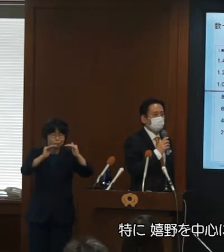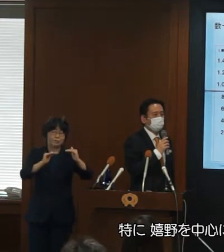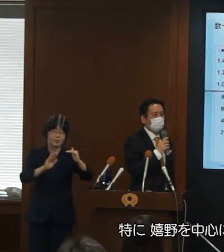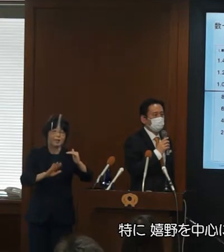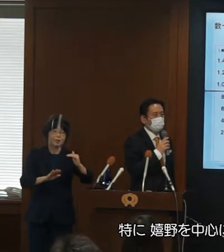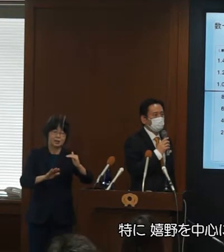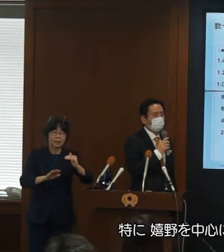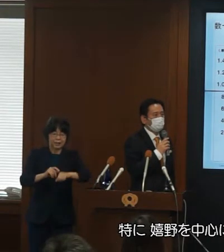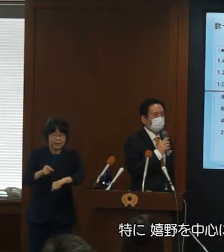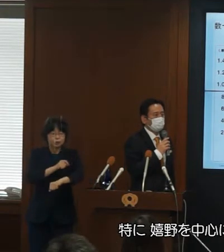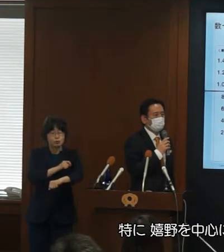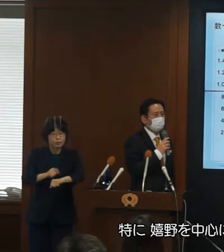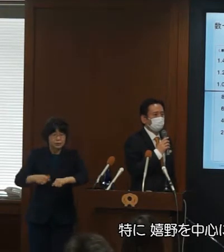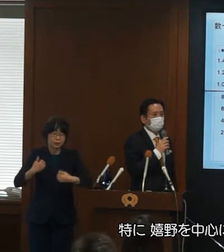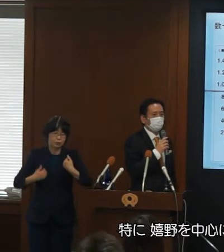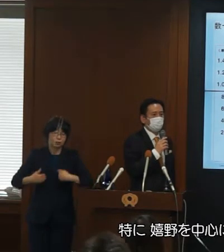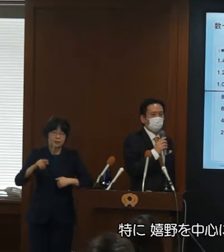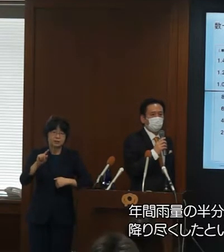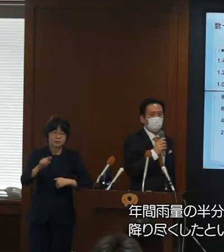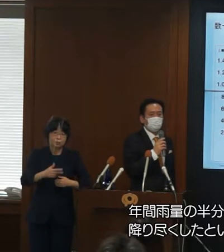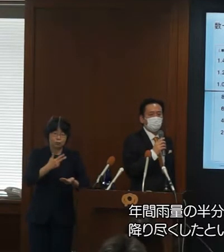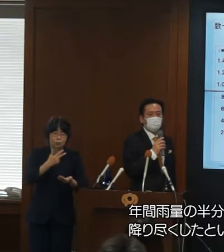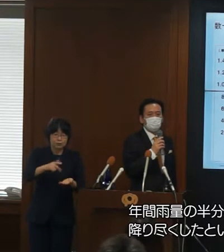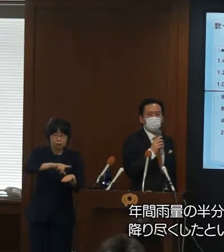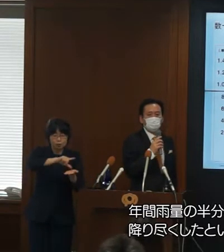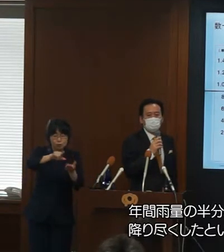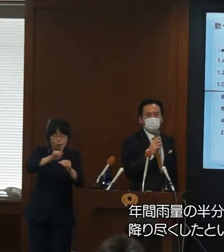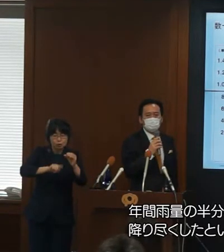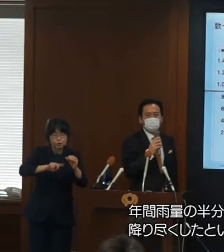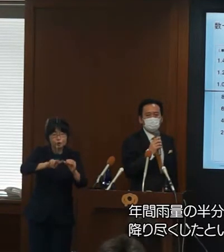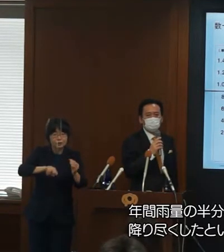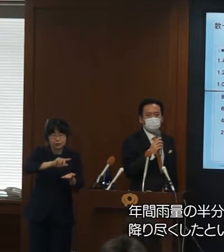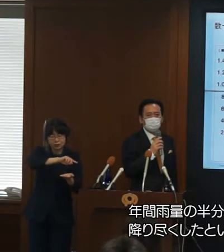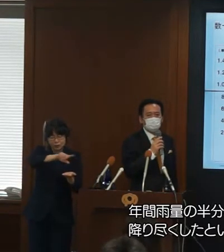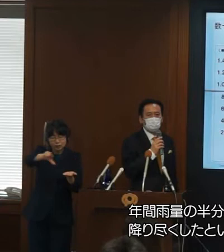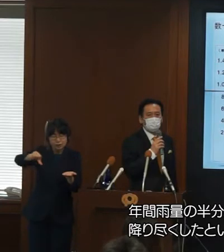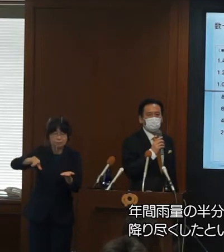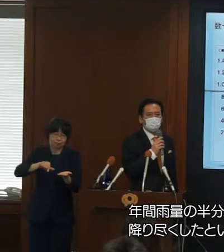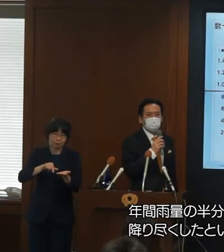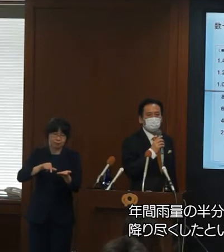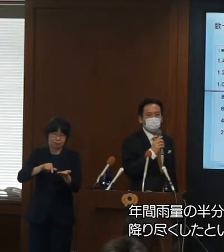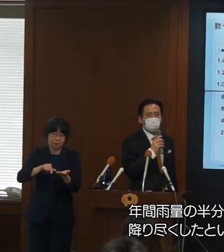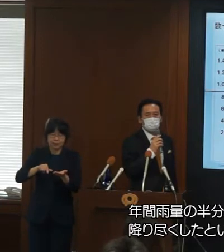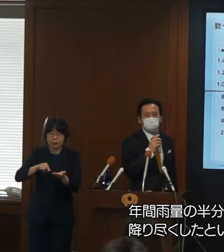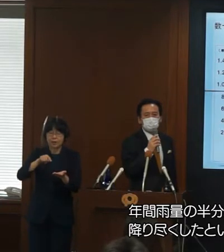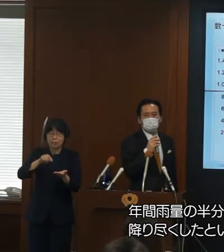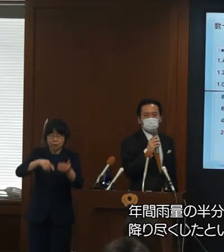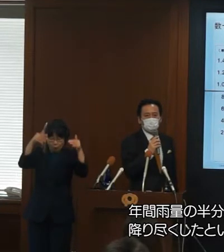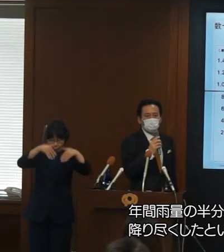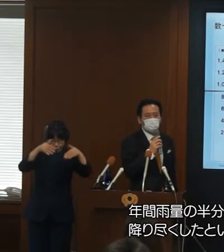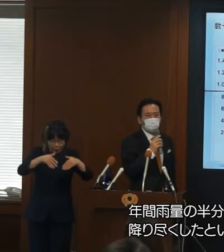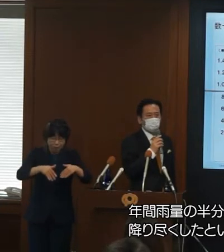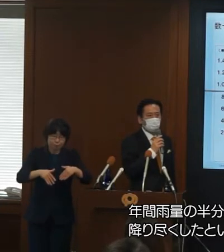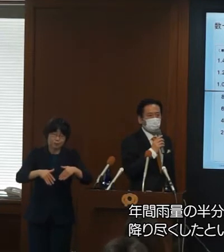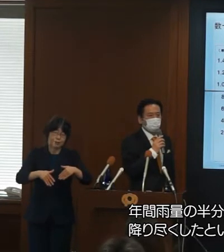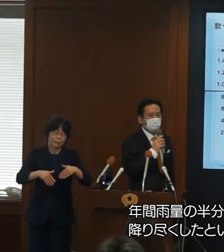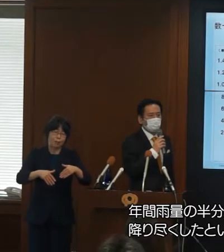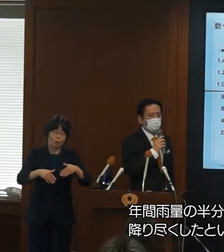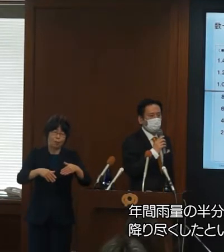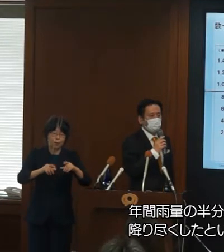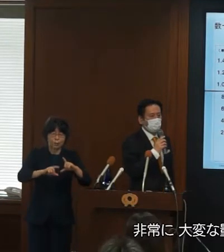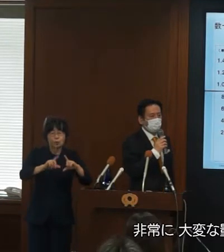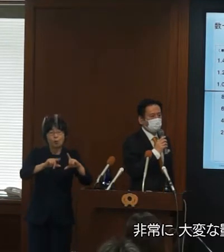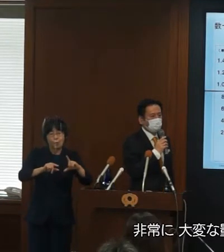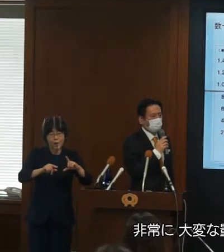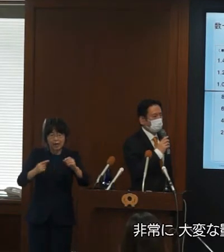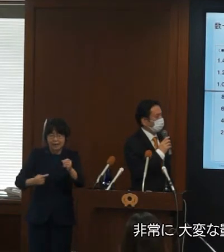野を中心にもう1000ミリを超えて、年間雨量の半分がこの1週間程度で降り尽くしたということであります